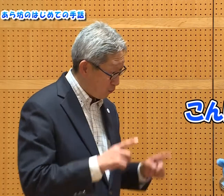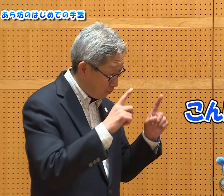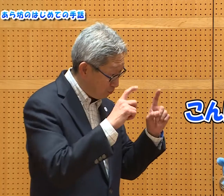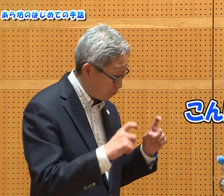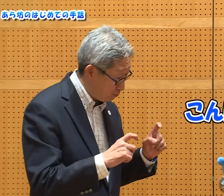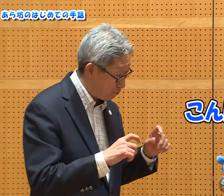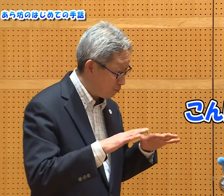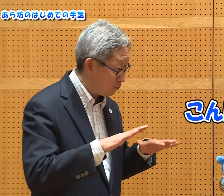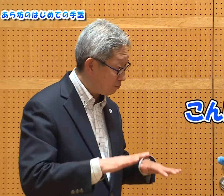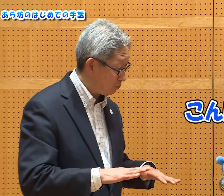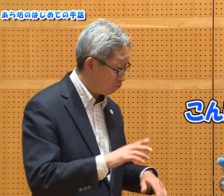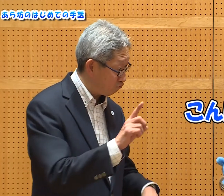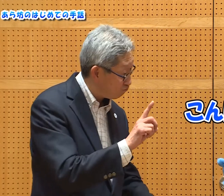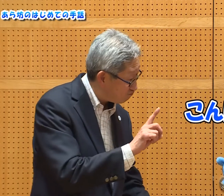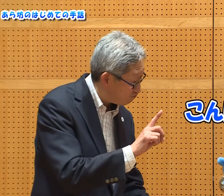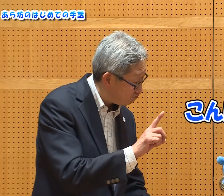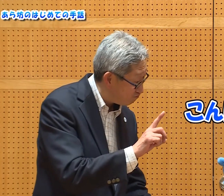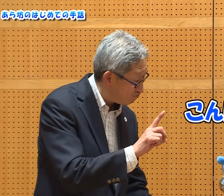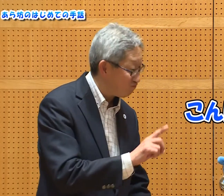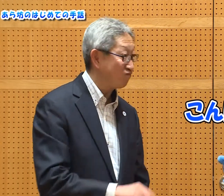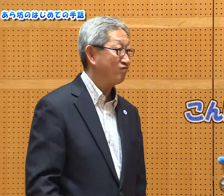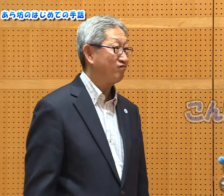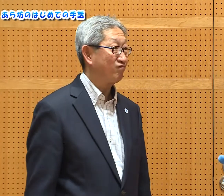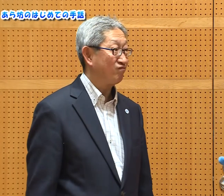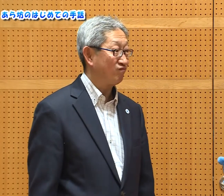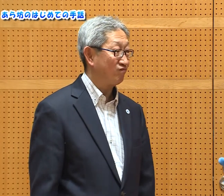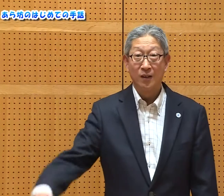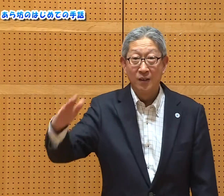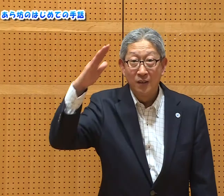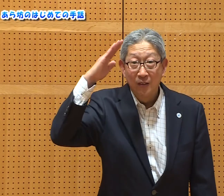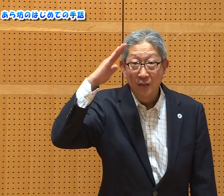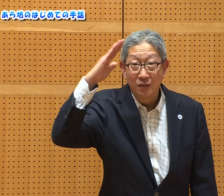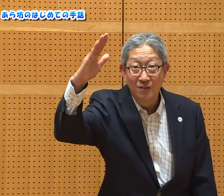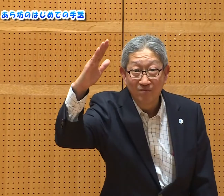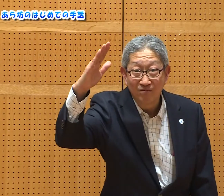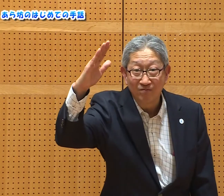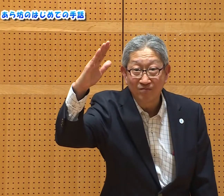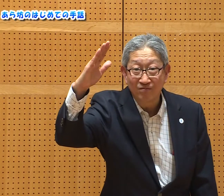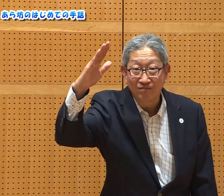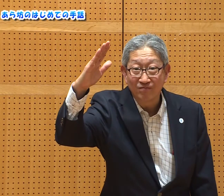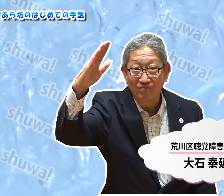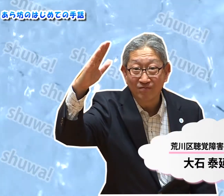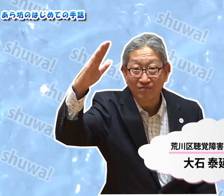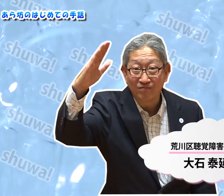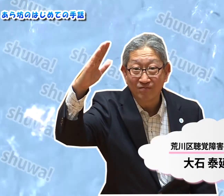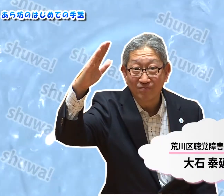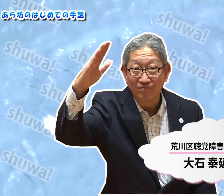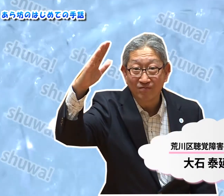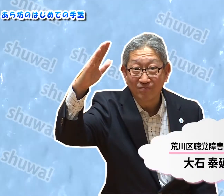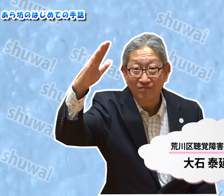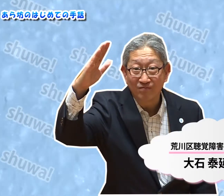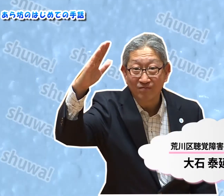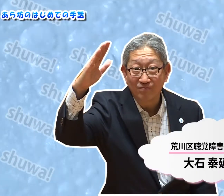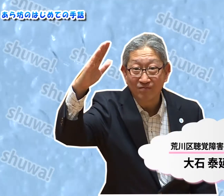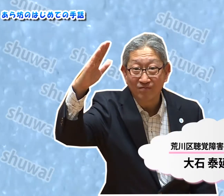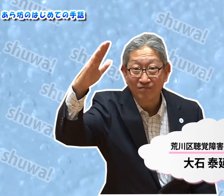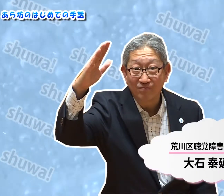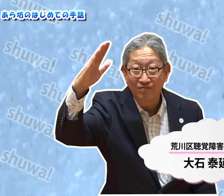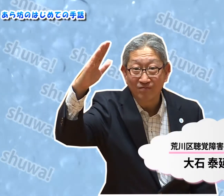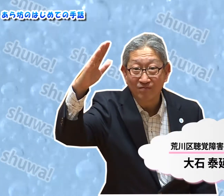いや、こんにちは。今日はどうしたの？ とアラボーに手話で話しかけてくれたのは、荒川区聴